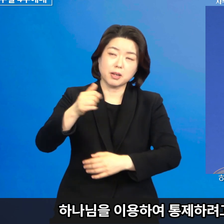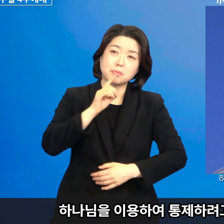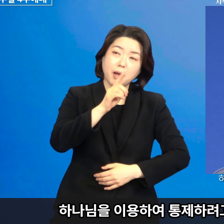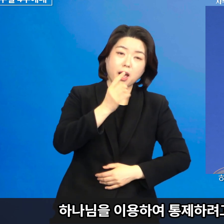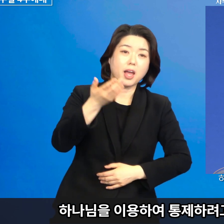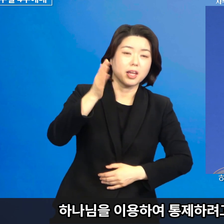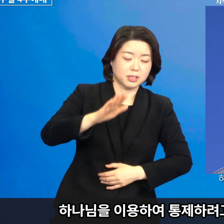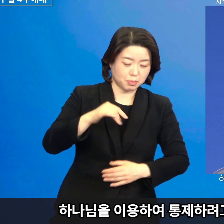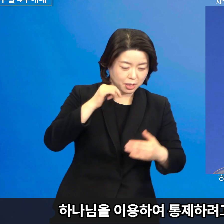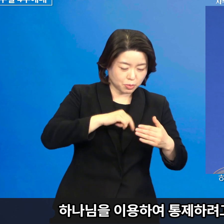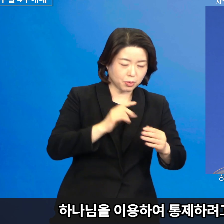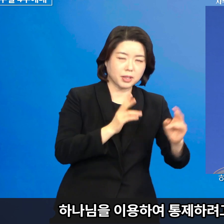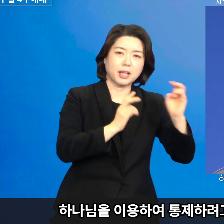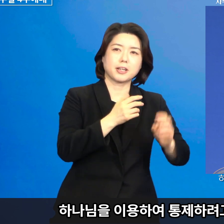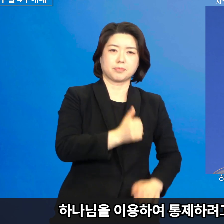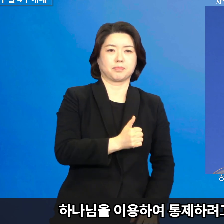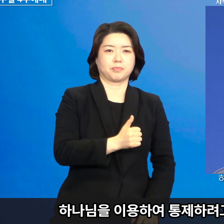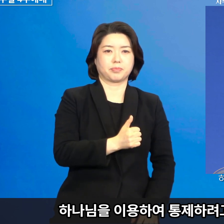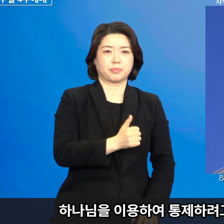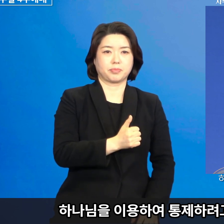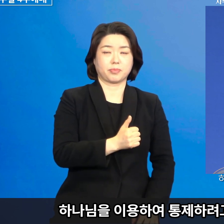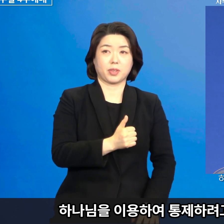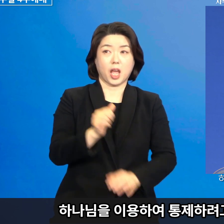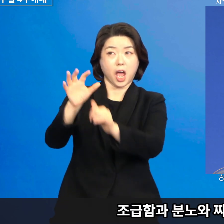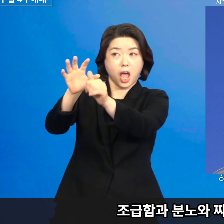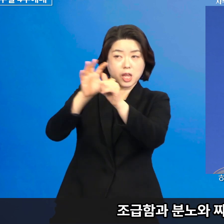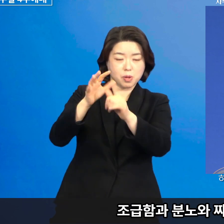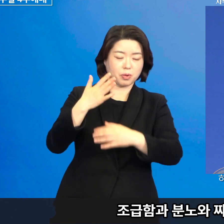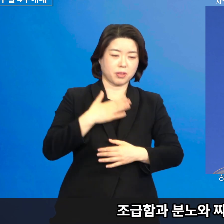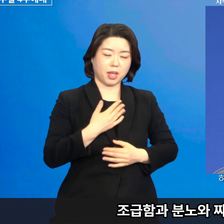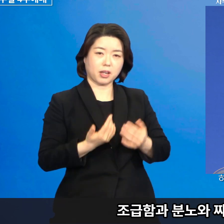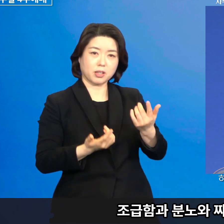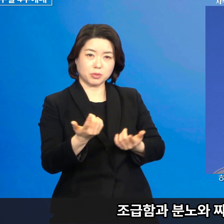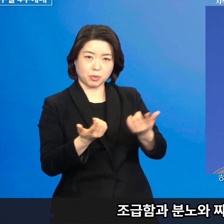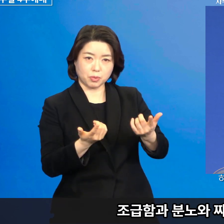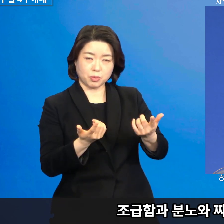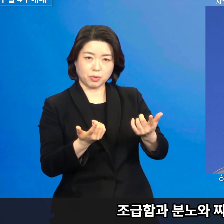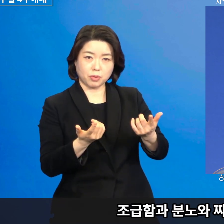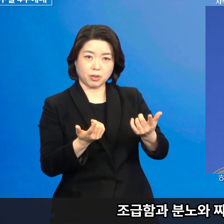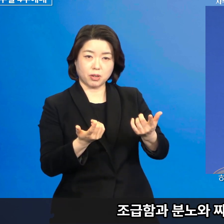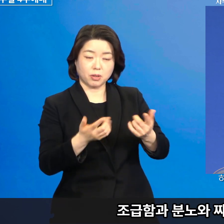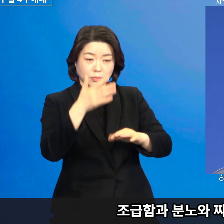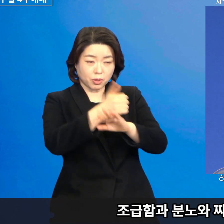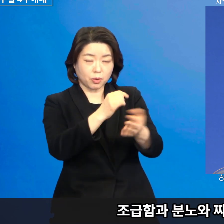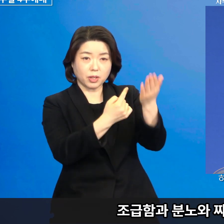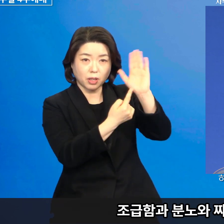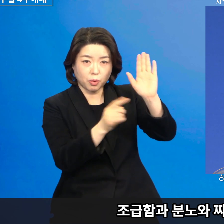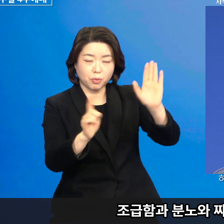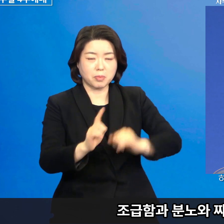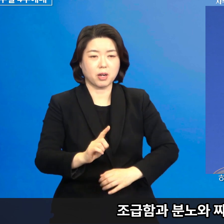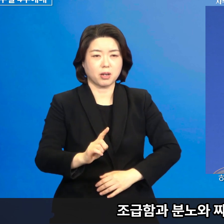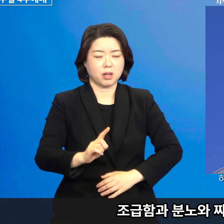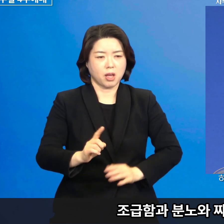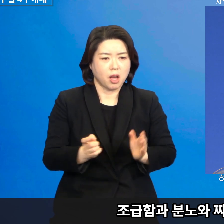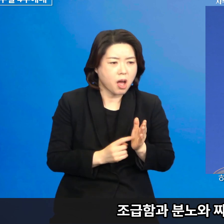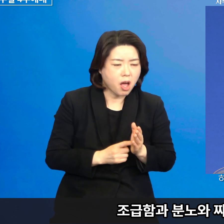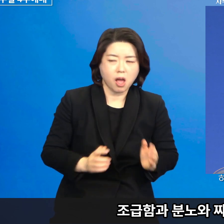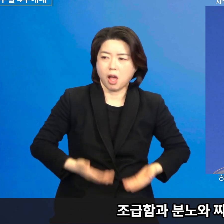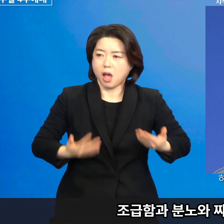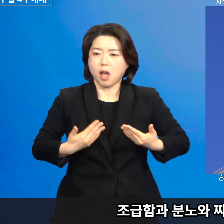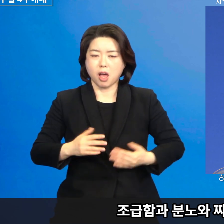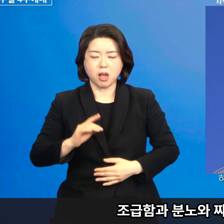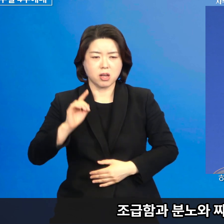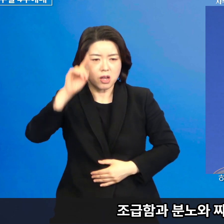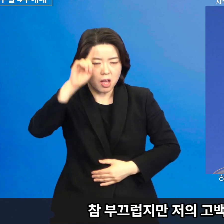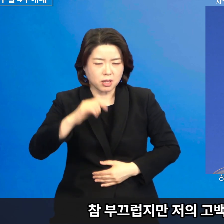이용하여 통제하려고 할 때의 그 증상이 뭐냐면 조급함과 분노와 짜증이라는